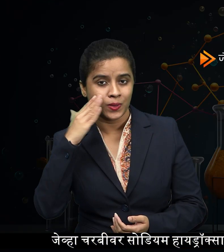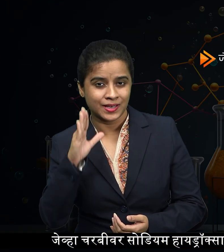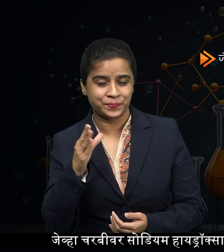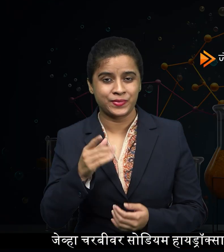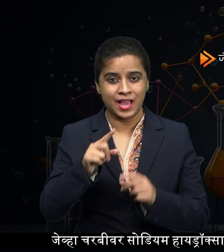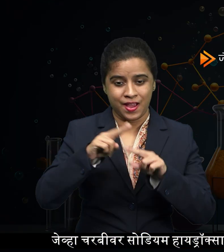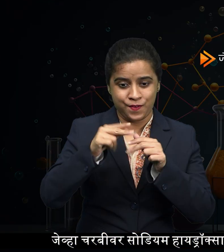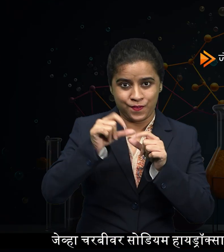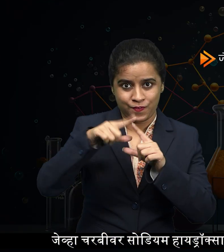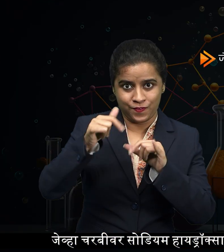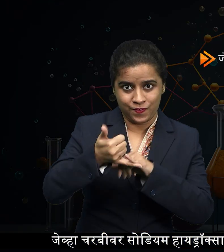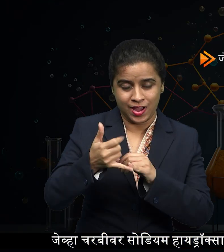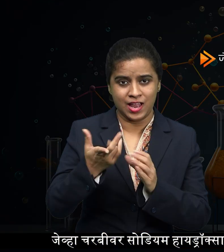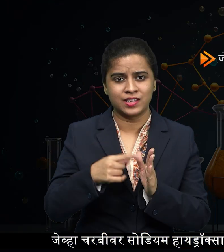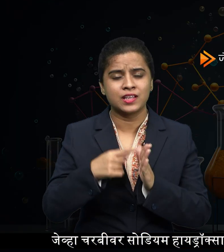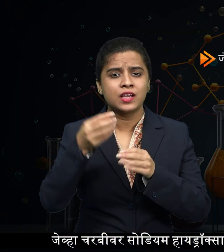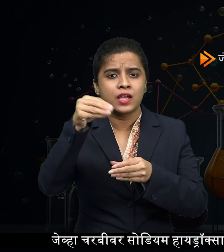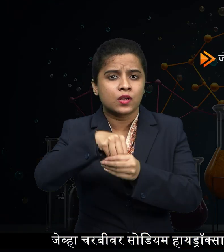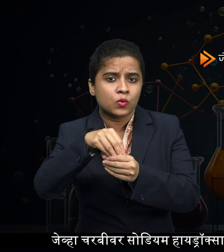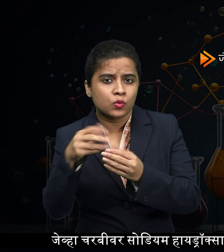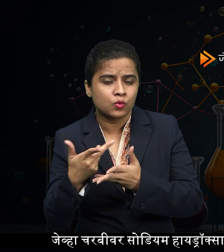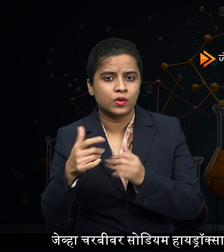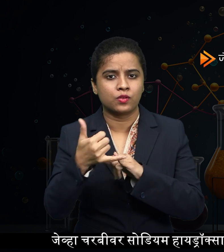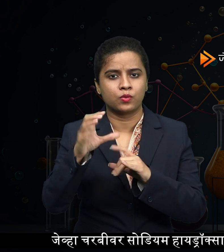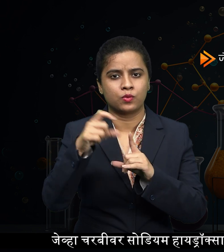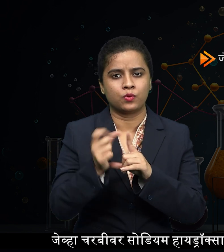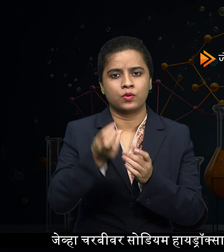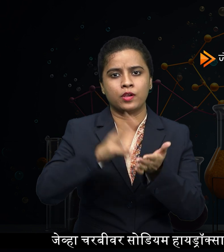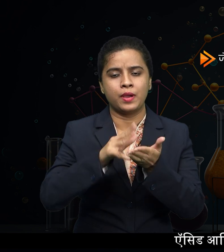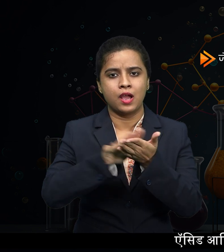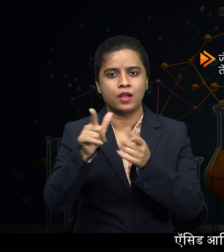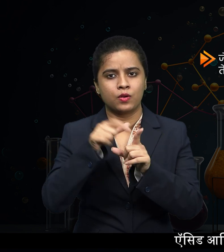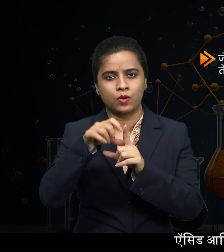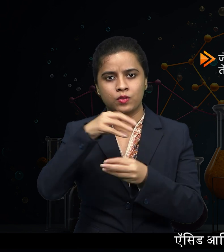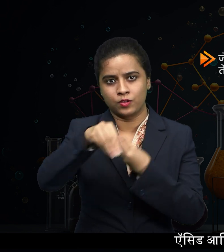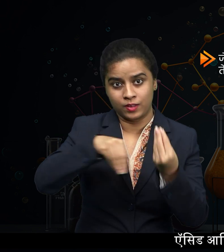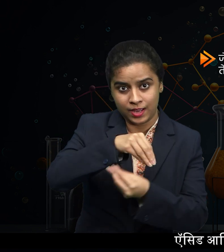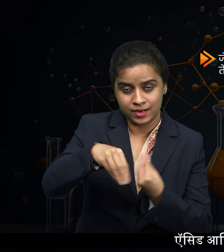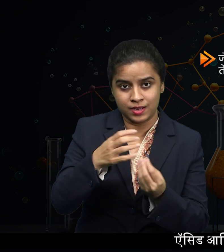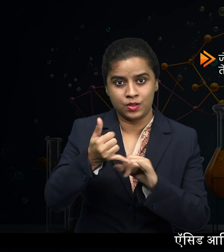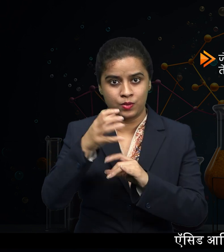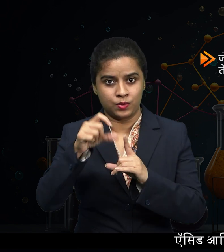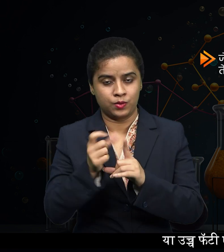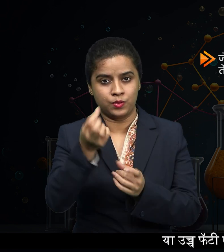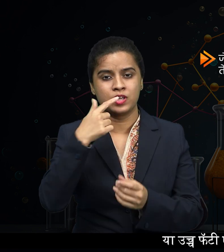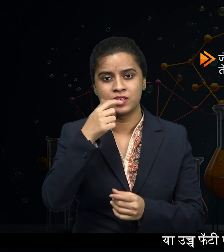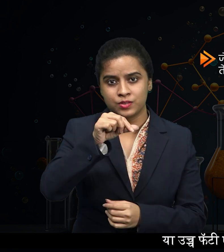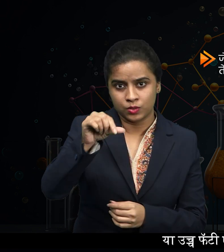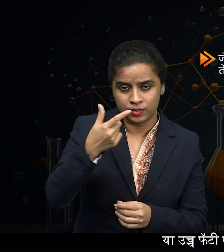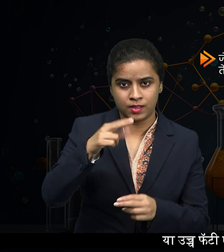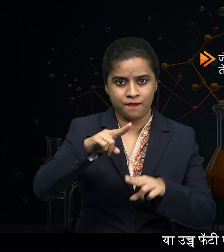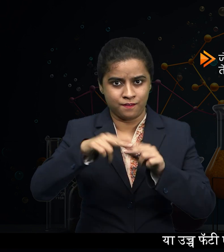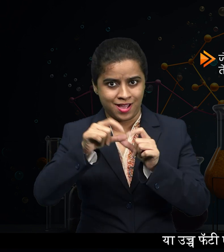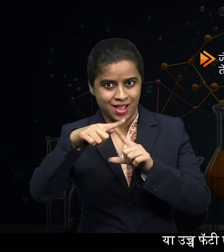जेव्हा चरबीवर सोडियम हायड्रॉक्साईडचा उपचार केला जातो तेव्हा सोडियम लवण, फॅटी ॲसिड आणि ग्लिसरॉल तयार होतात. या उच्च